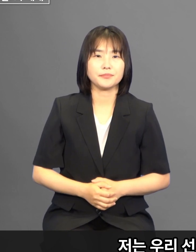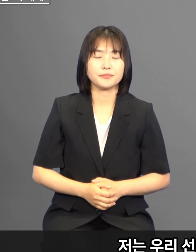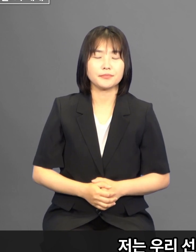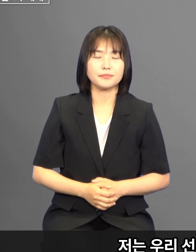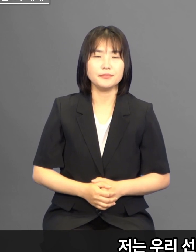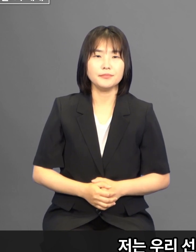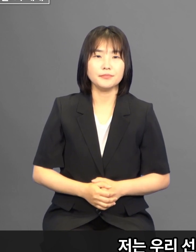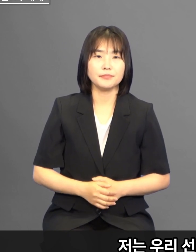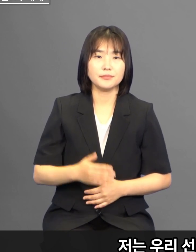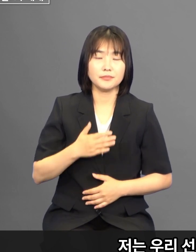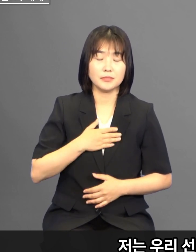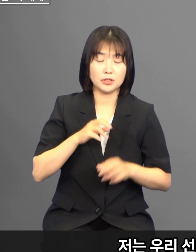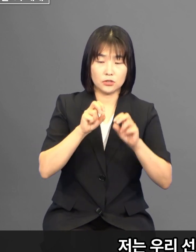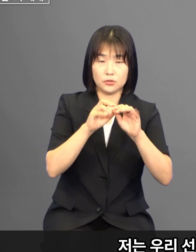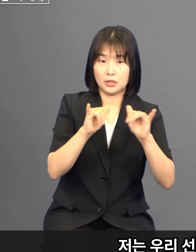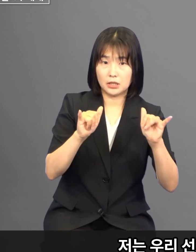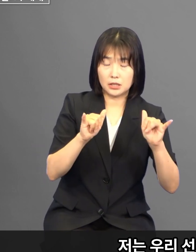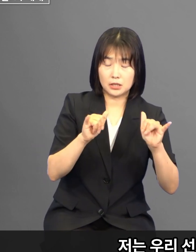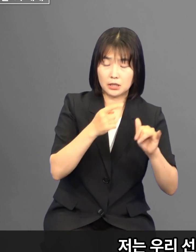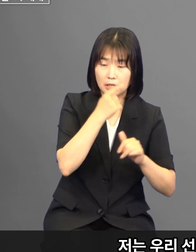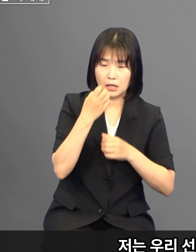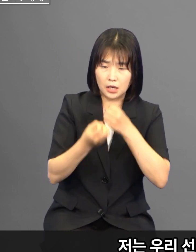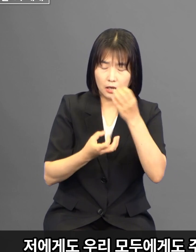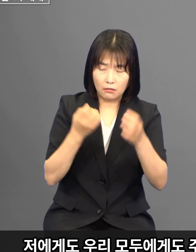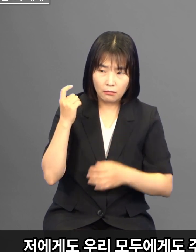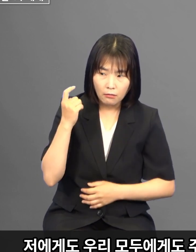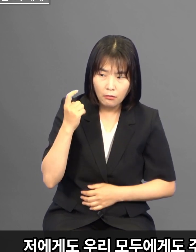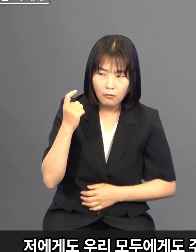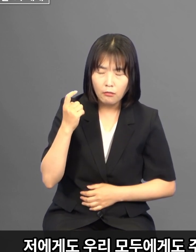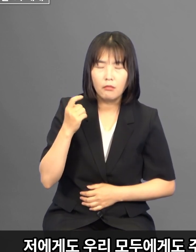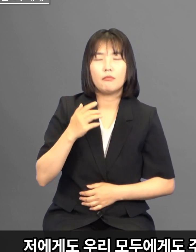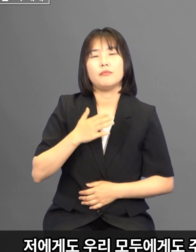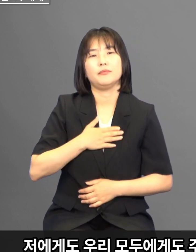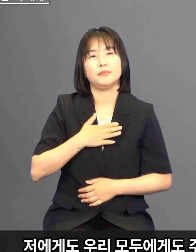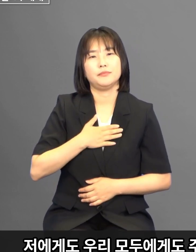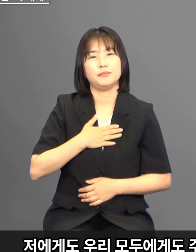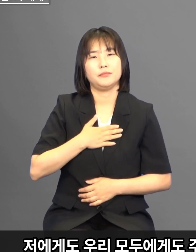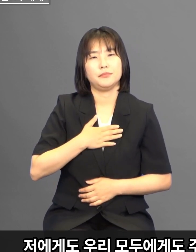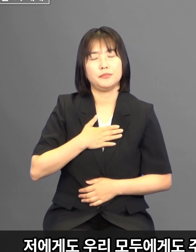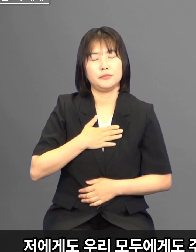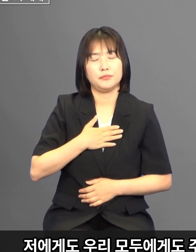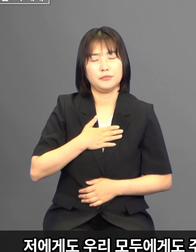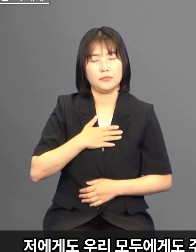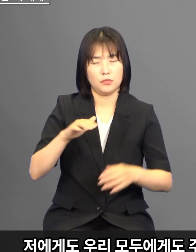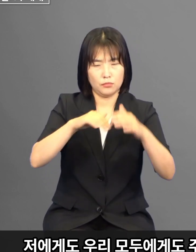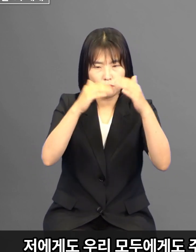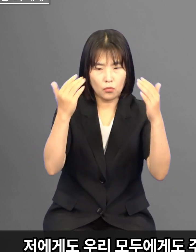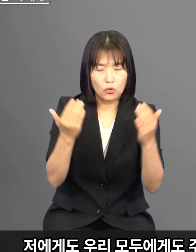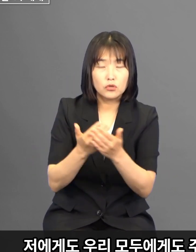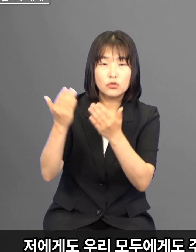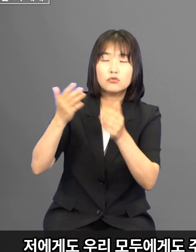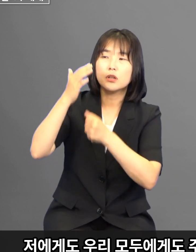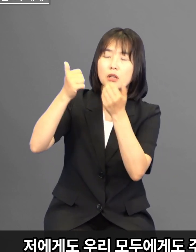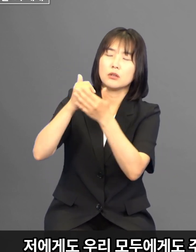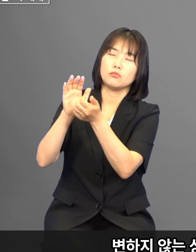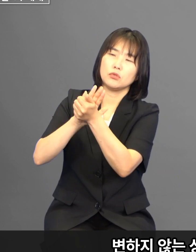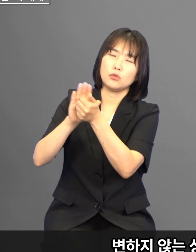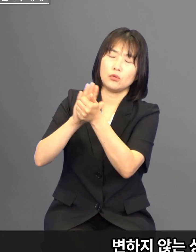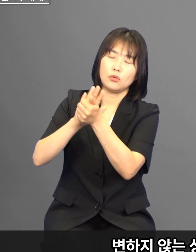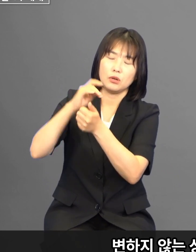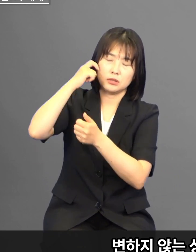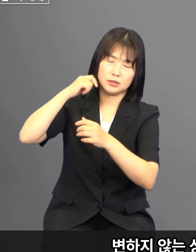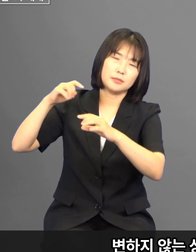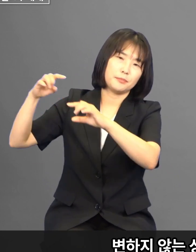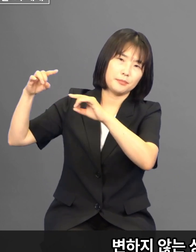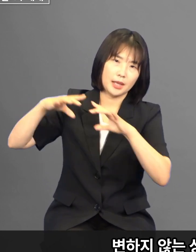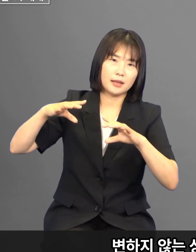저는 우리 선교사님의 간증을 들으며 저에게도 우리 모두에게도 주시는 하나님의 위로라고 느껴졌습니다. 변하지